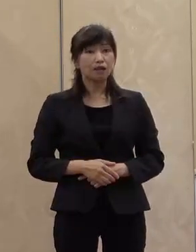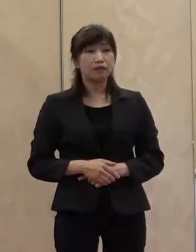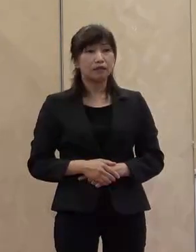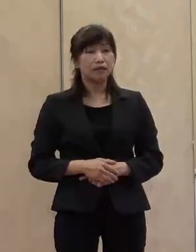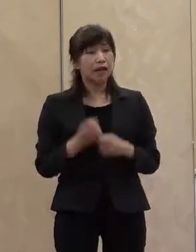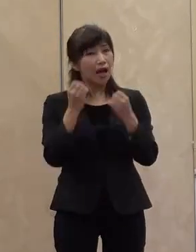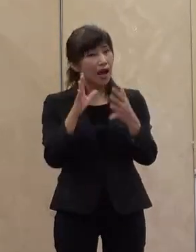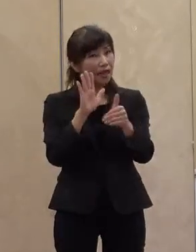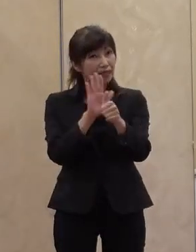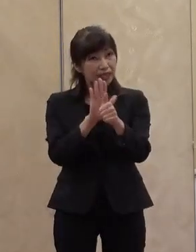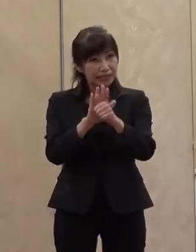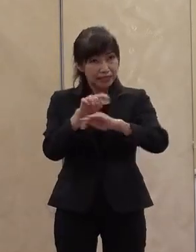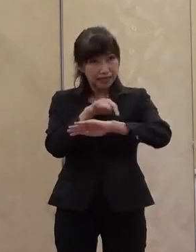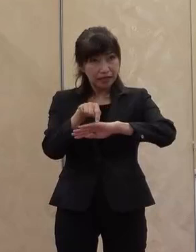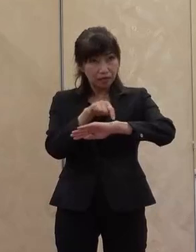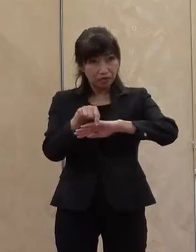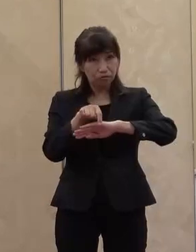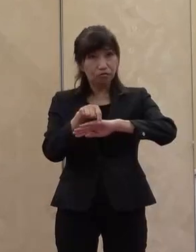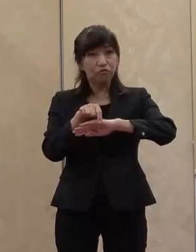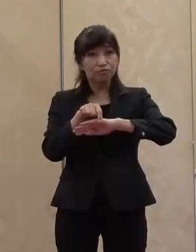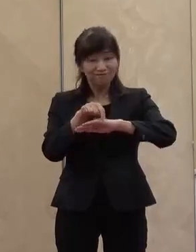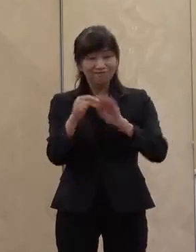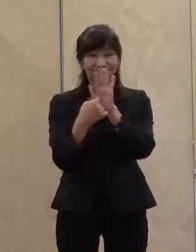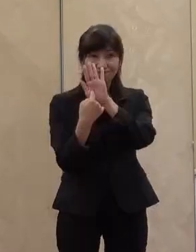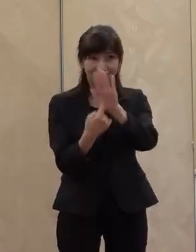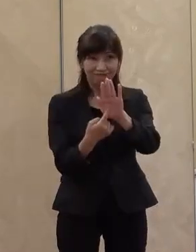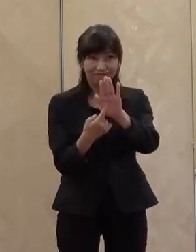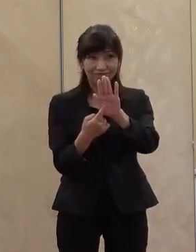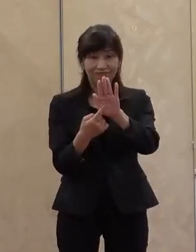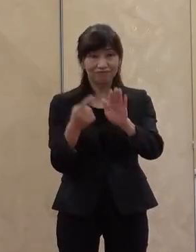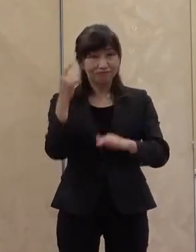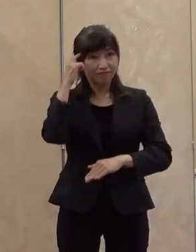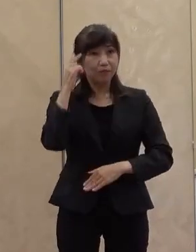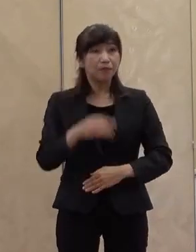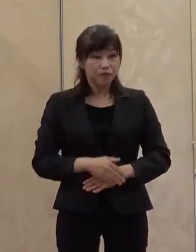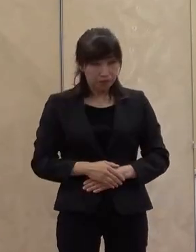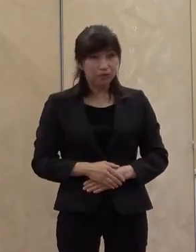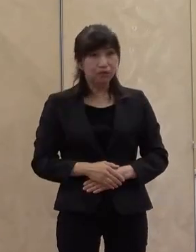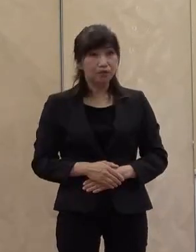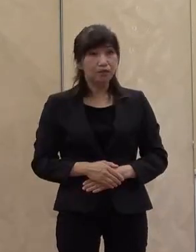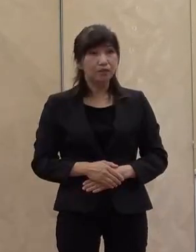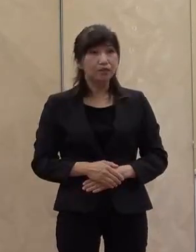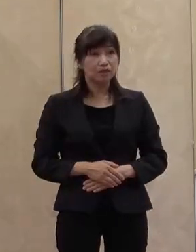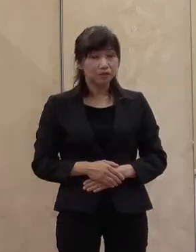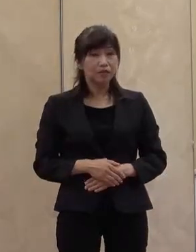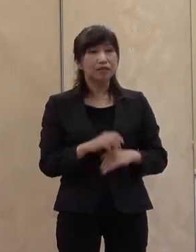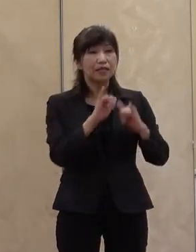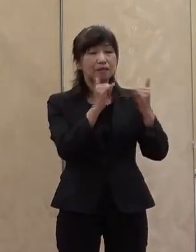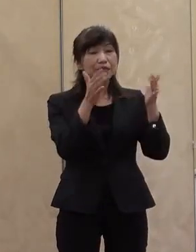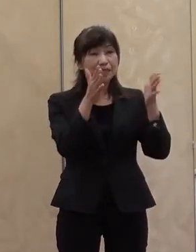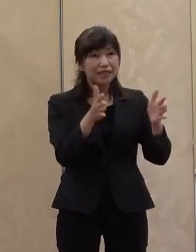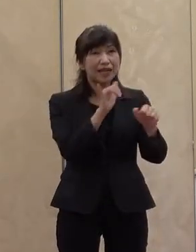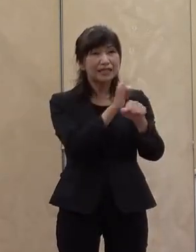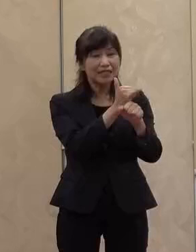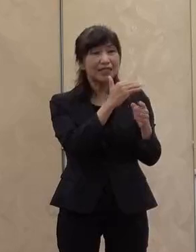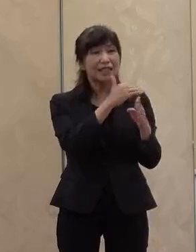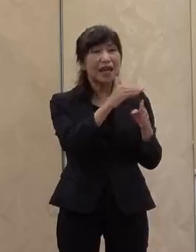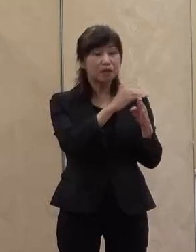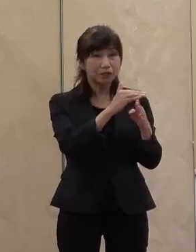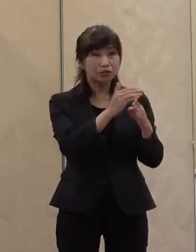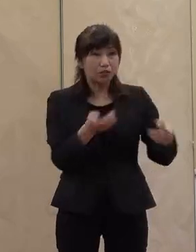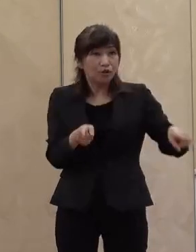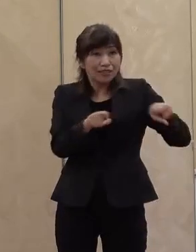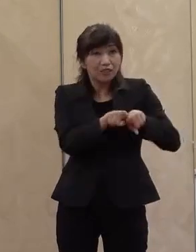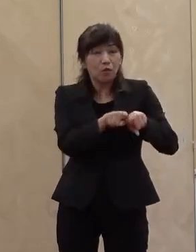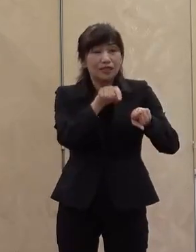新たな支援策を打ち立てます。大きくは民間人材サービス会社と連携した緊急の雇用策をやります